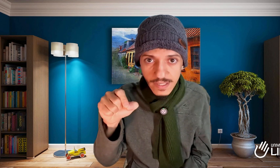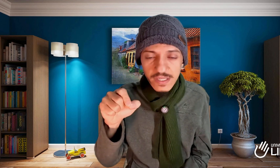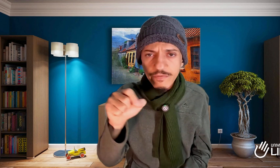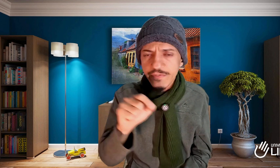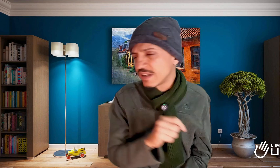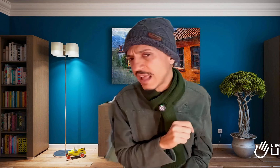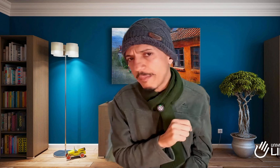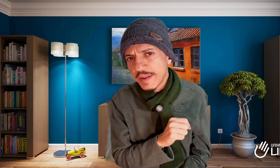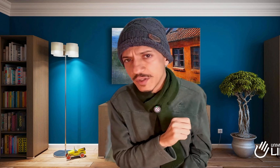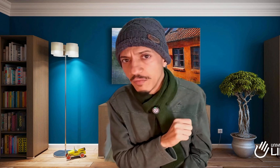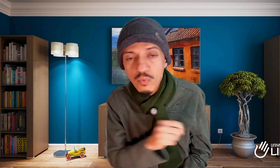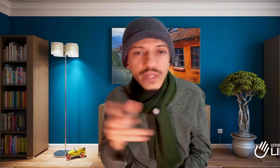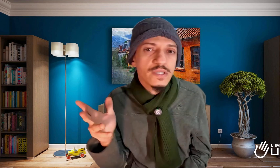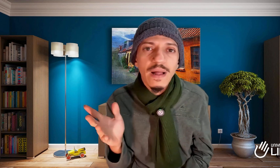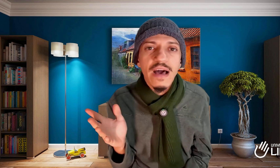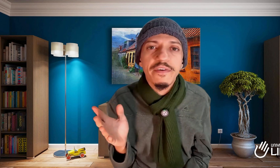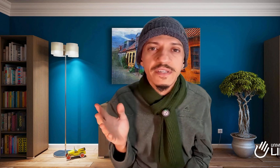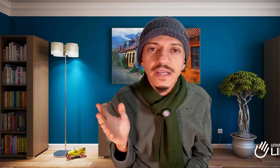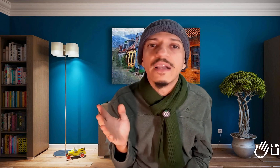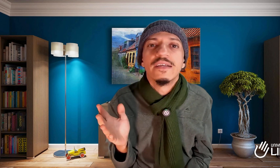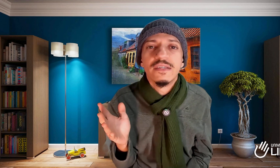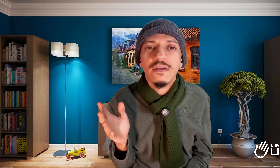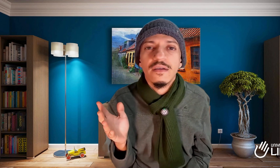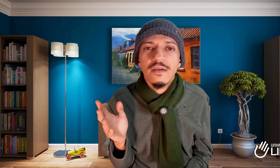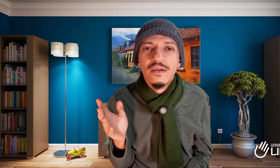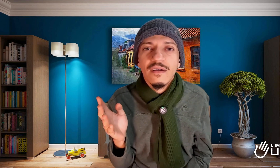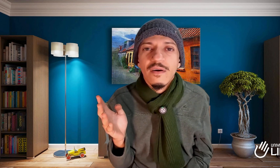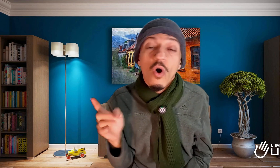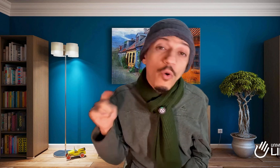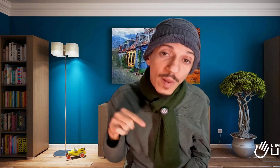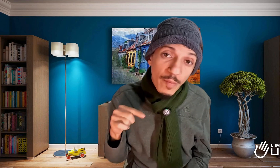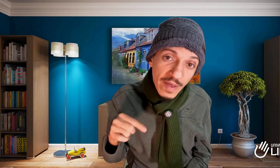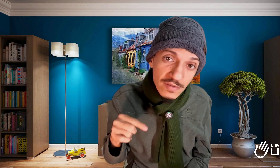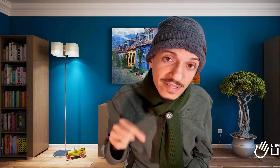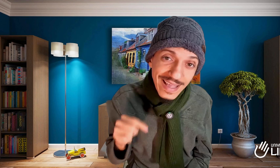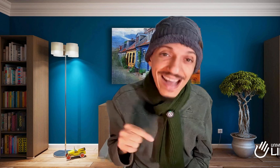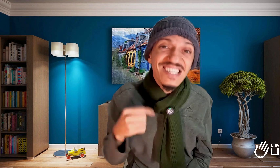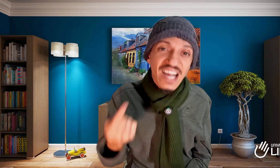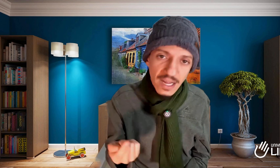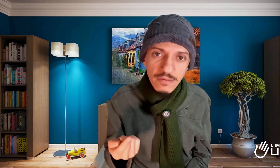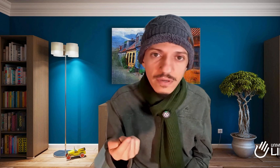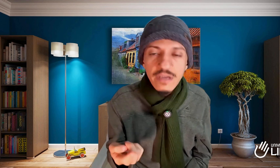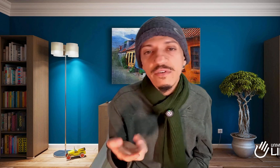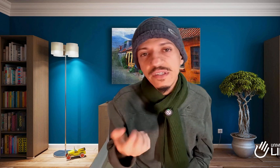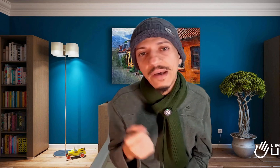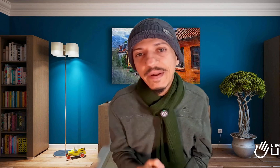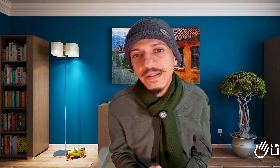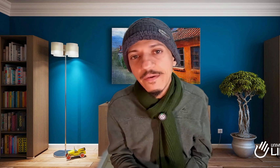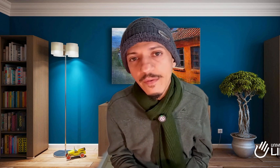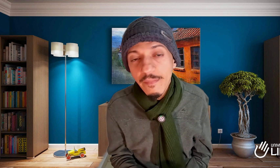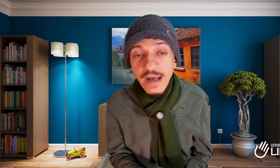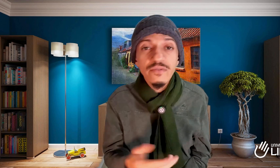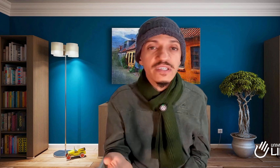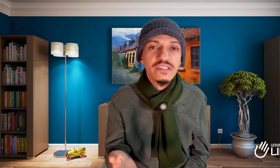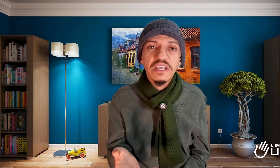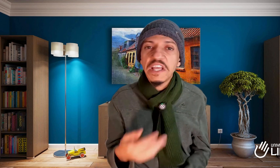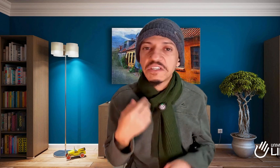você tenha aprendido muitas palavras em inglês. Ou pelo menos tenha achado que você aprendeu. Mas no dia seguinte,